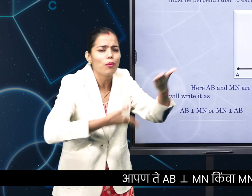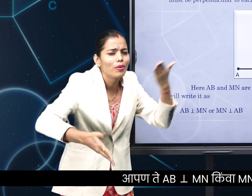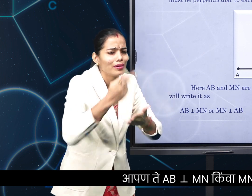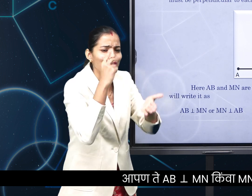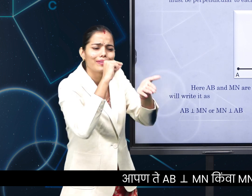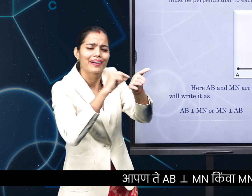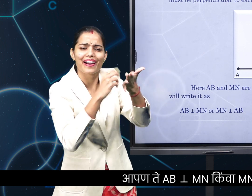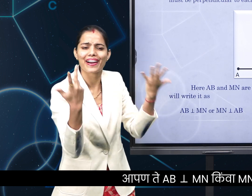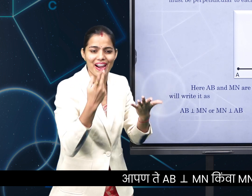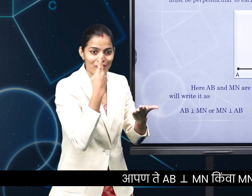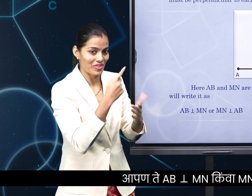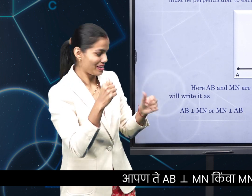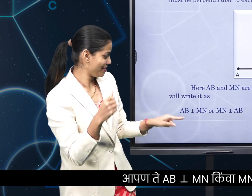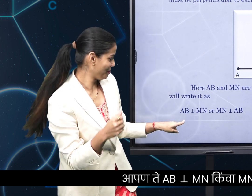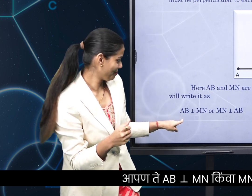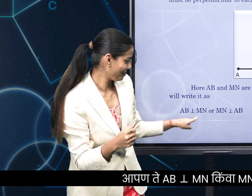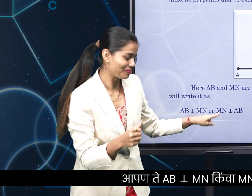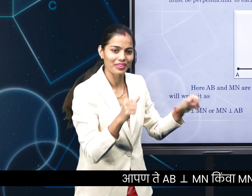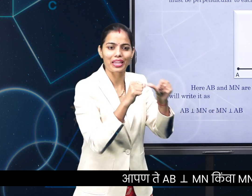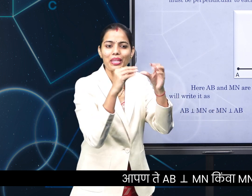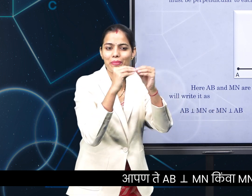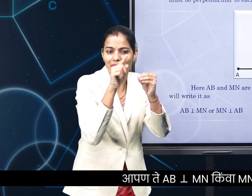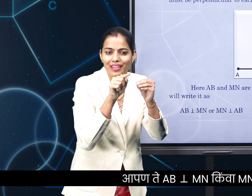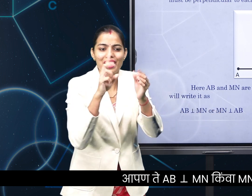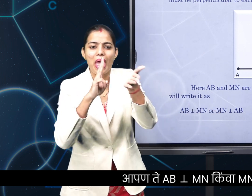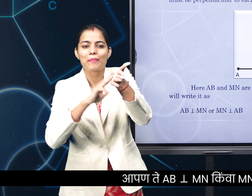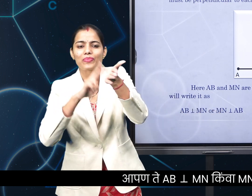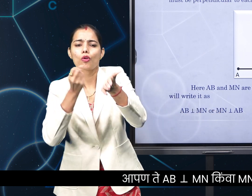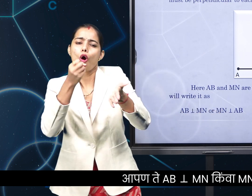आपण ते AB लंब MN किंवा MN लंब